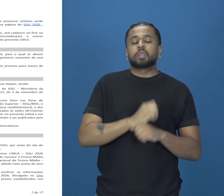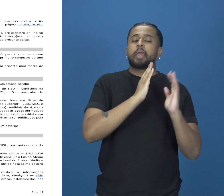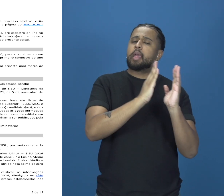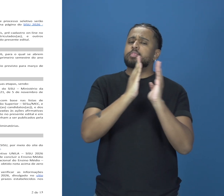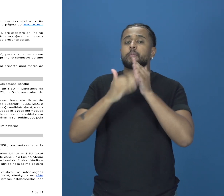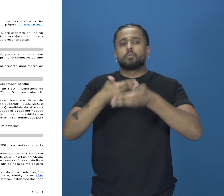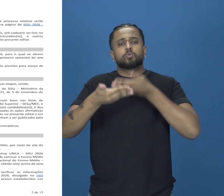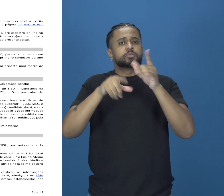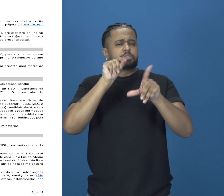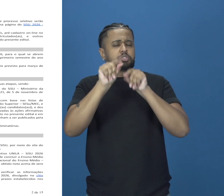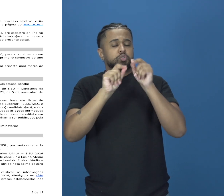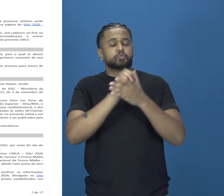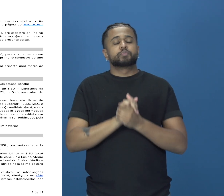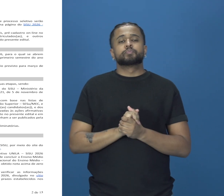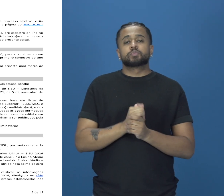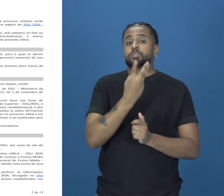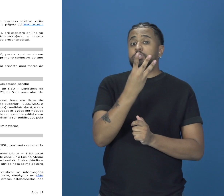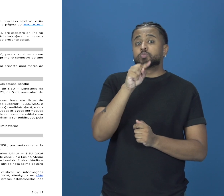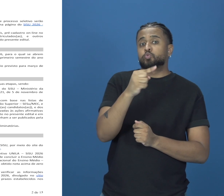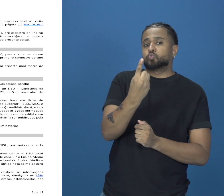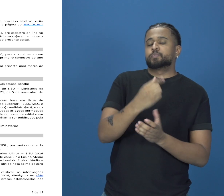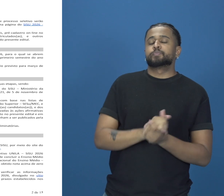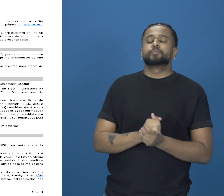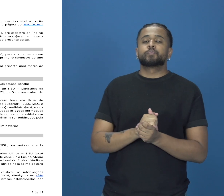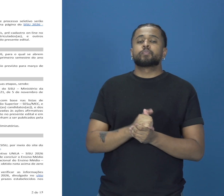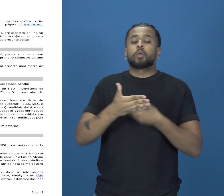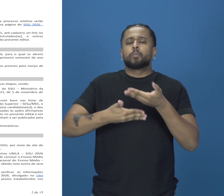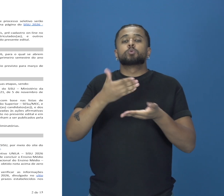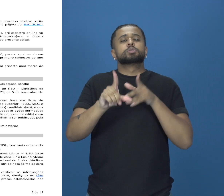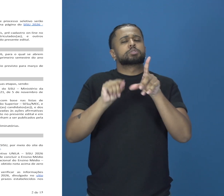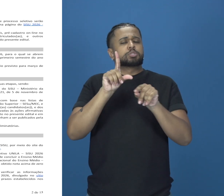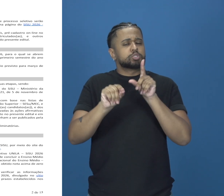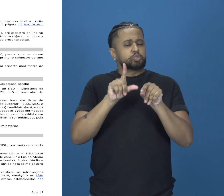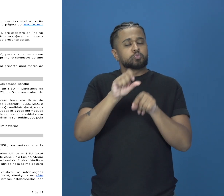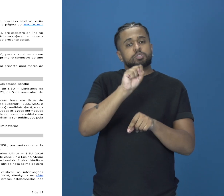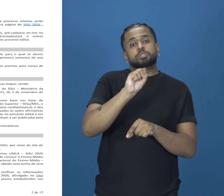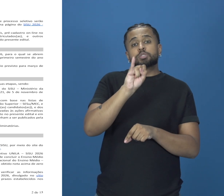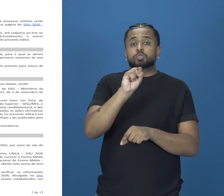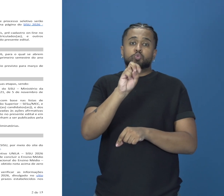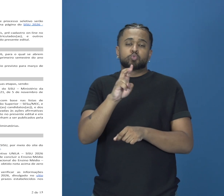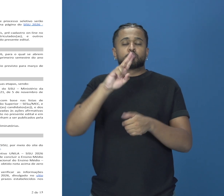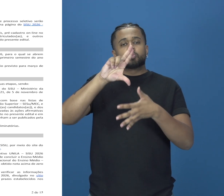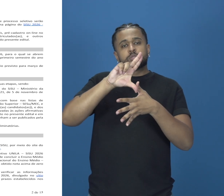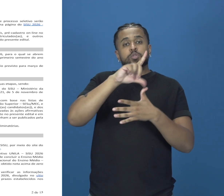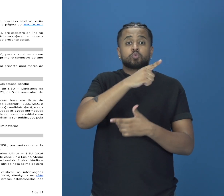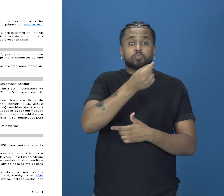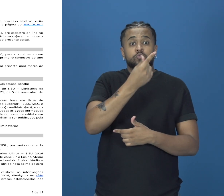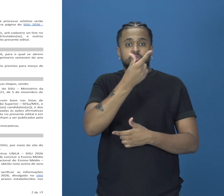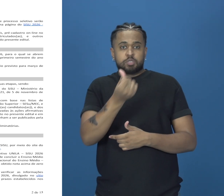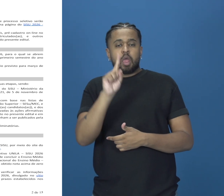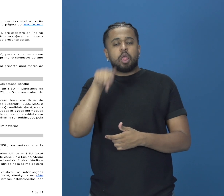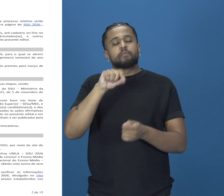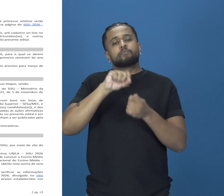do processo seletivo. 3.1. O processo seletivo SISU-UNILA 2026